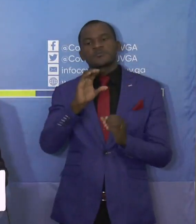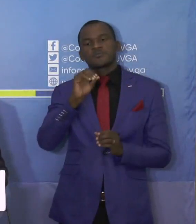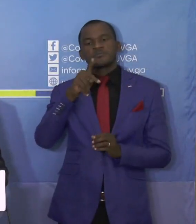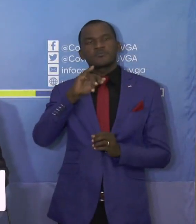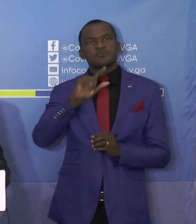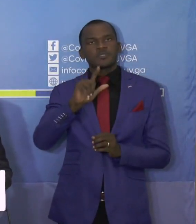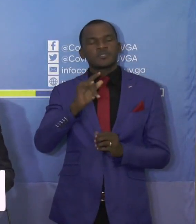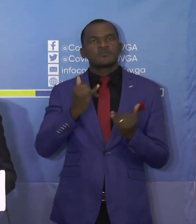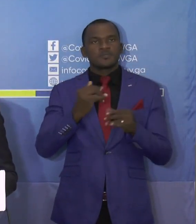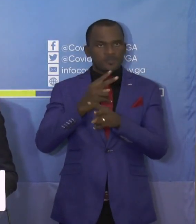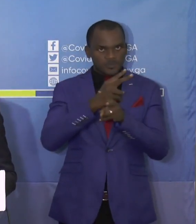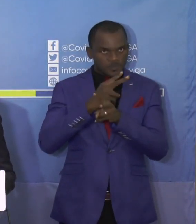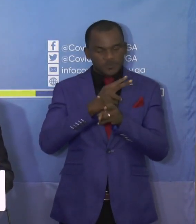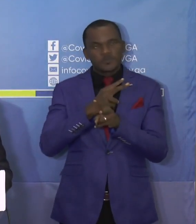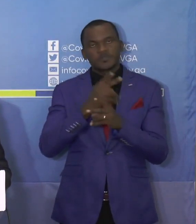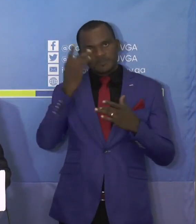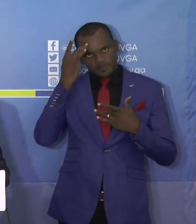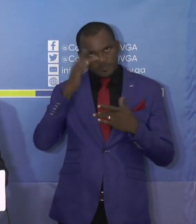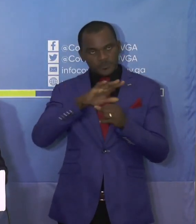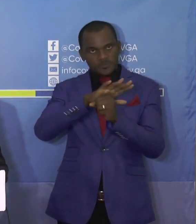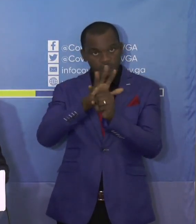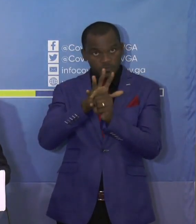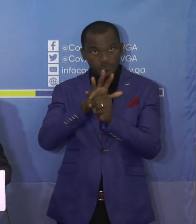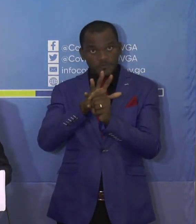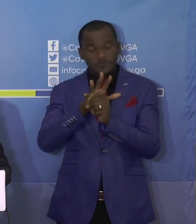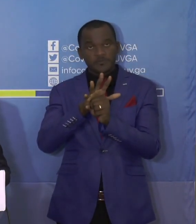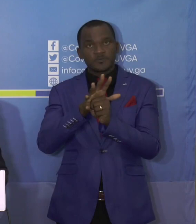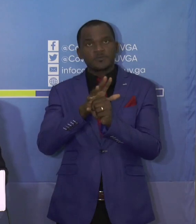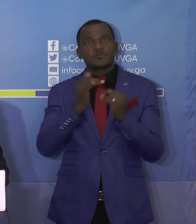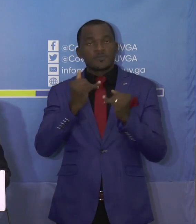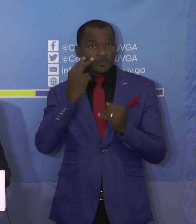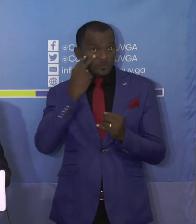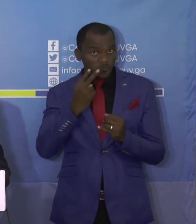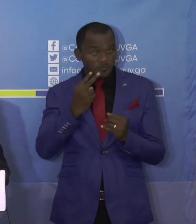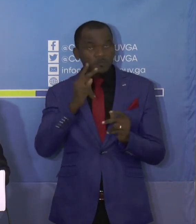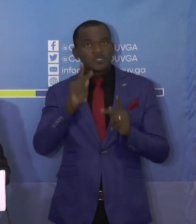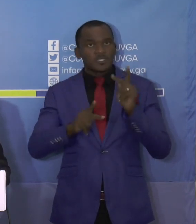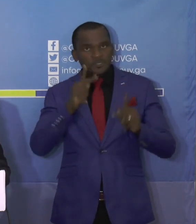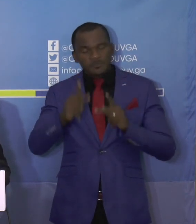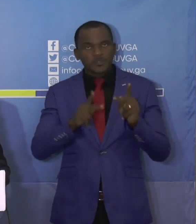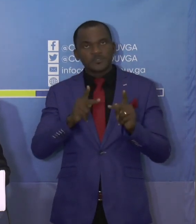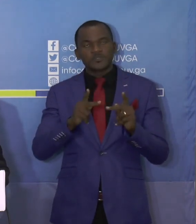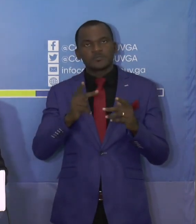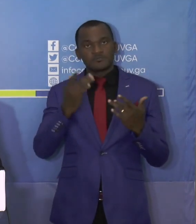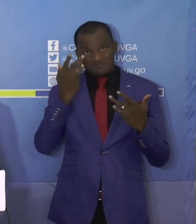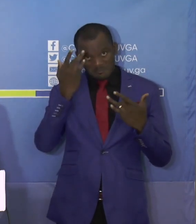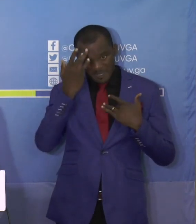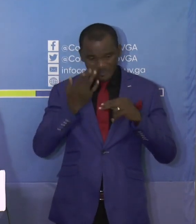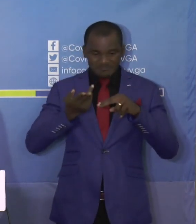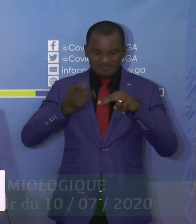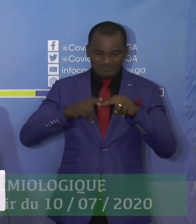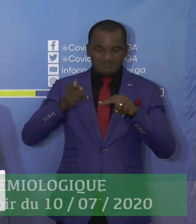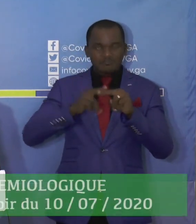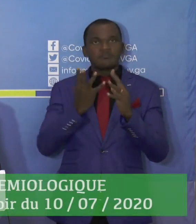Dans le cadre de la surveillance épidémiologique de la Covid-19, au regard du taux élevé des personnes contaminées par